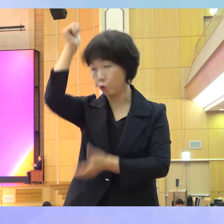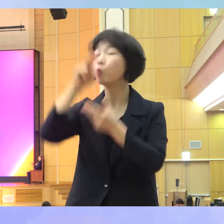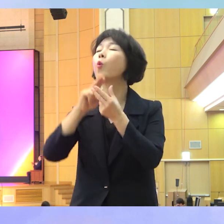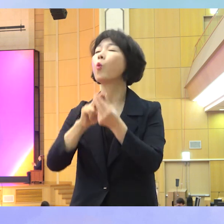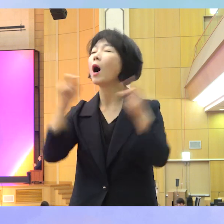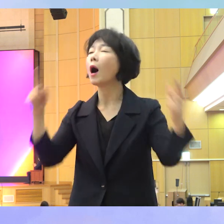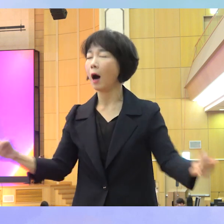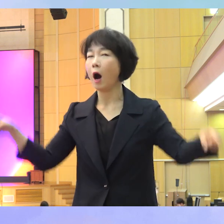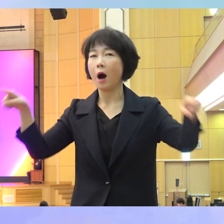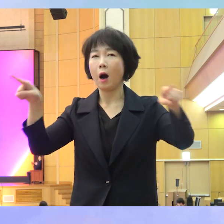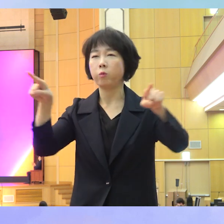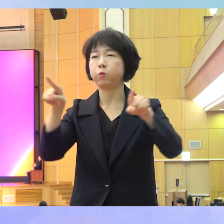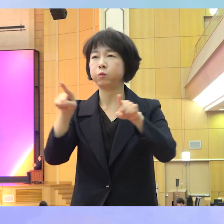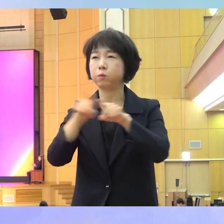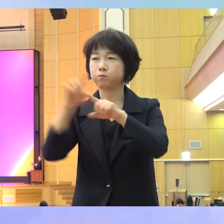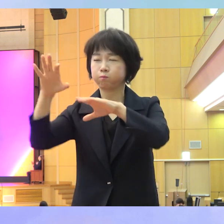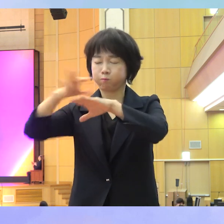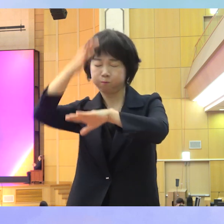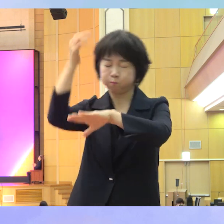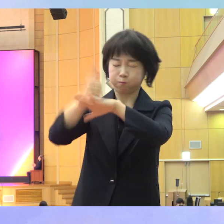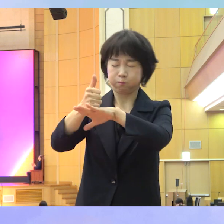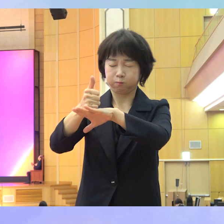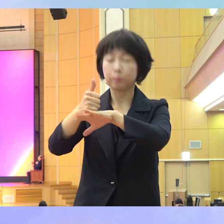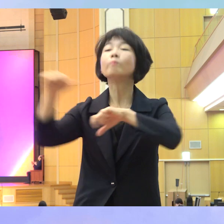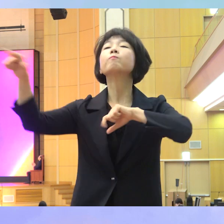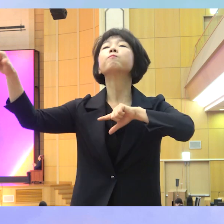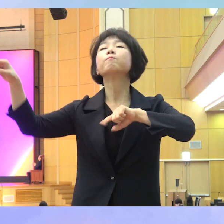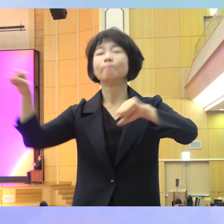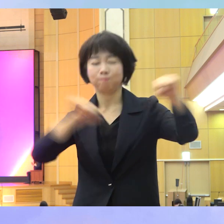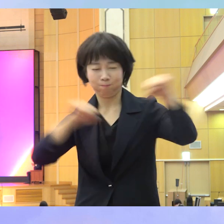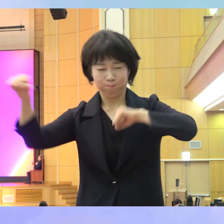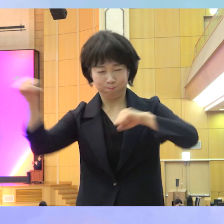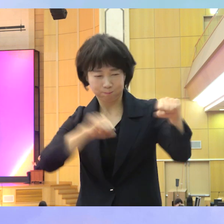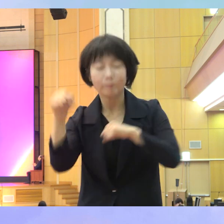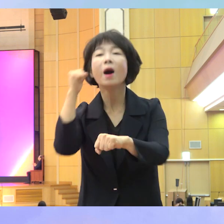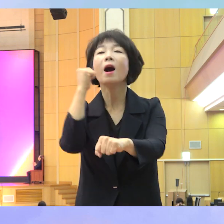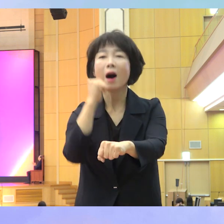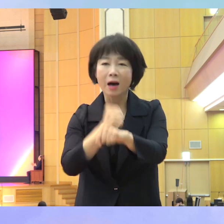너만 자와 함께 왕노릇